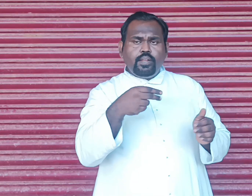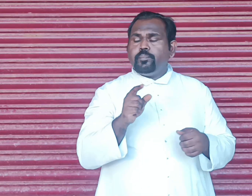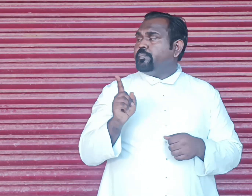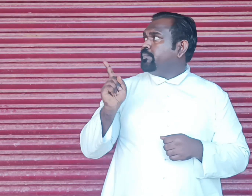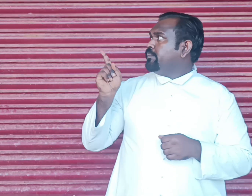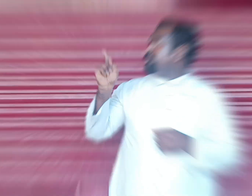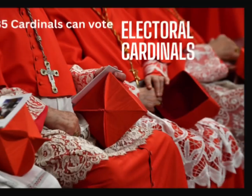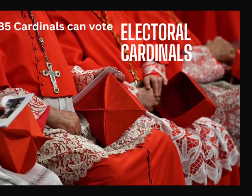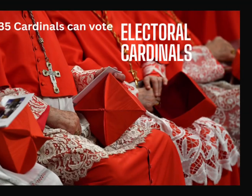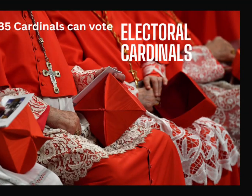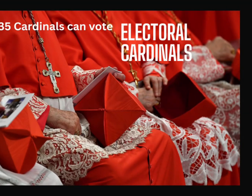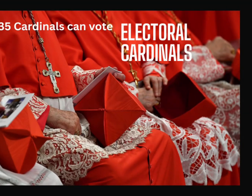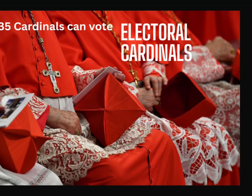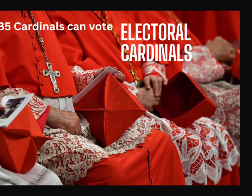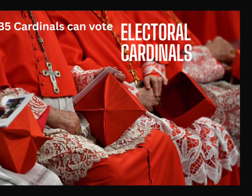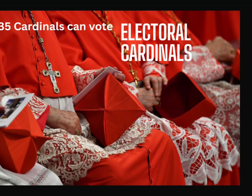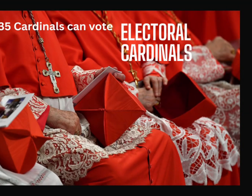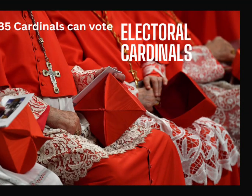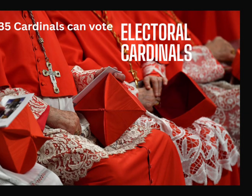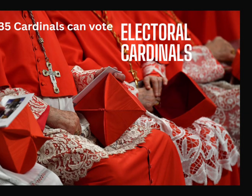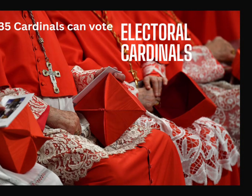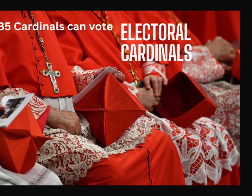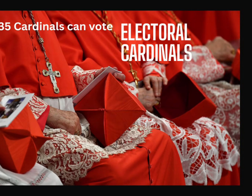അവരറിയപ്പെടുന്നത് ഇലക്ടറൽ കാർഡിനൽസ് എന്നാണ്,